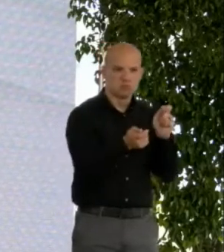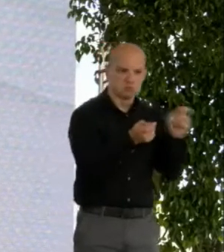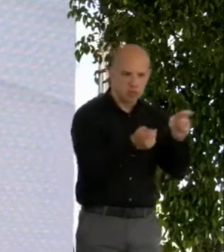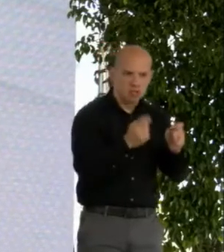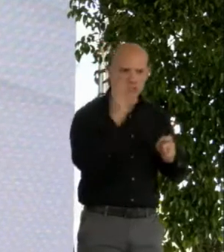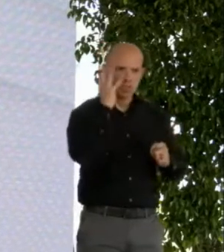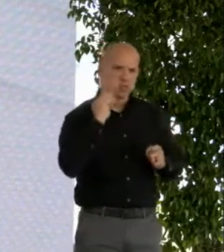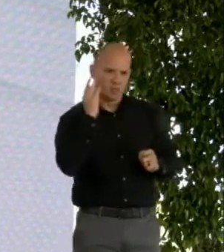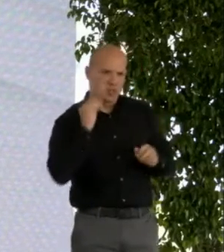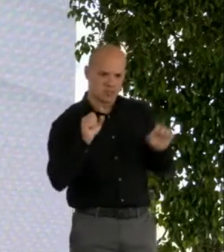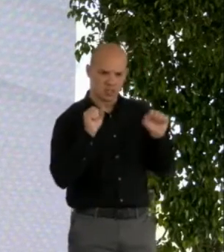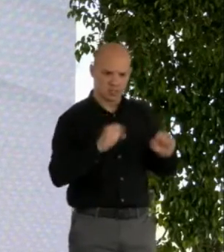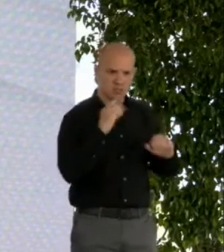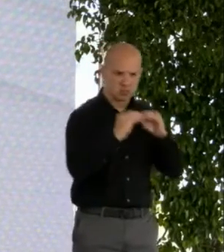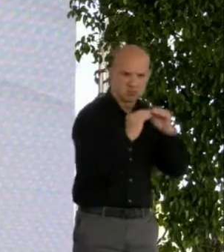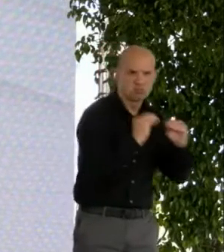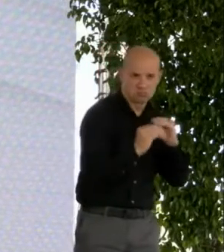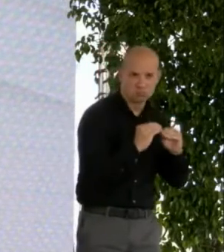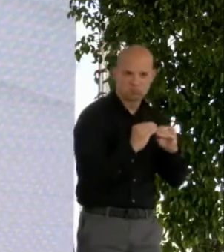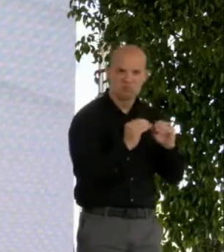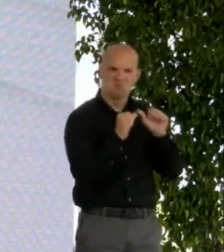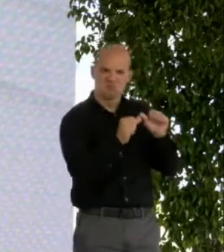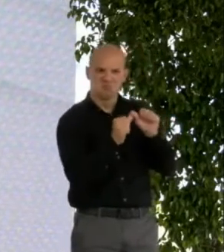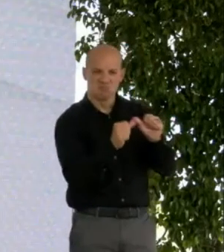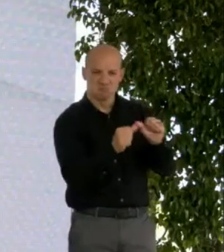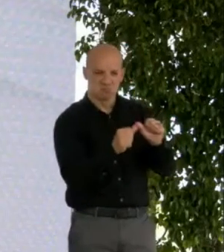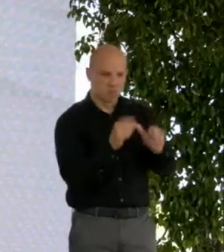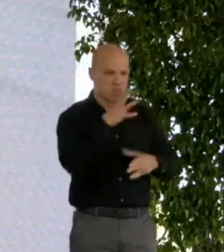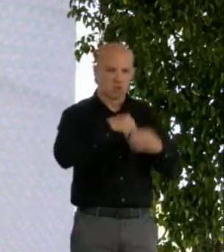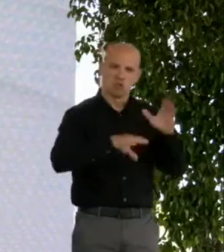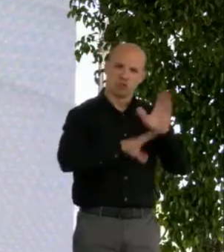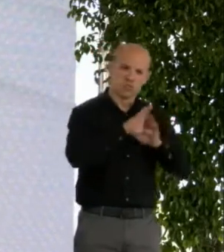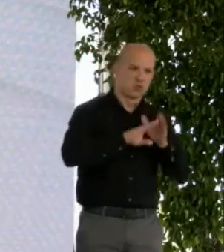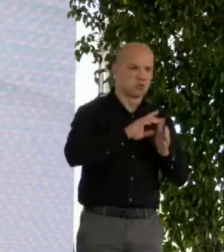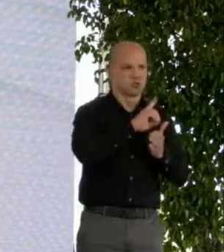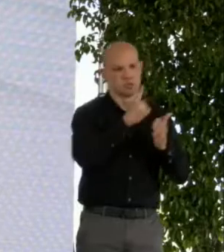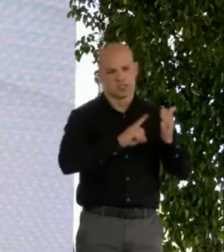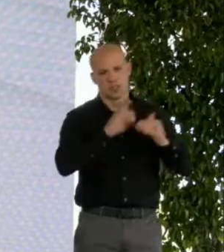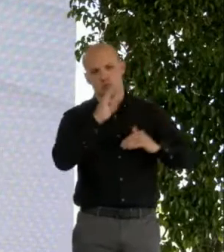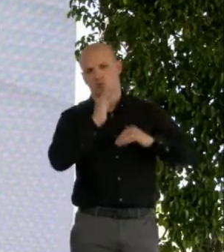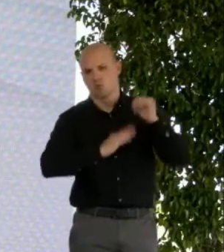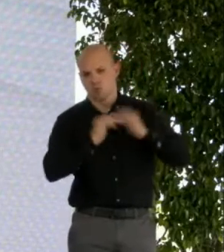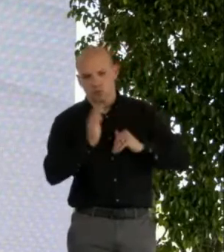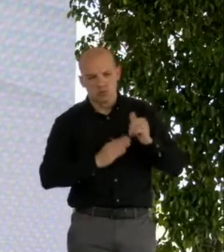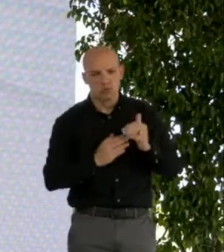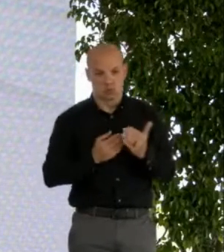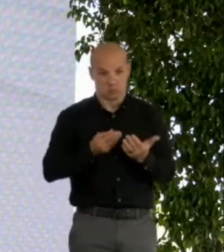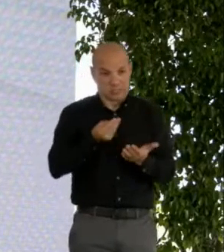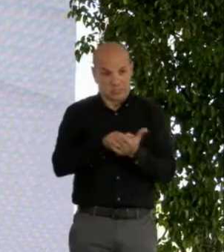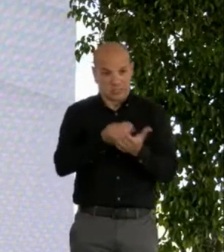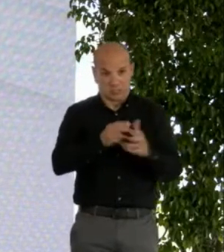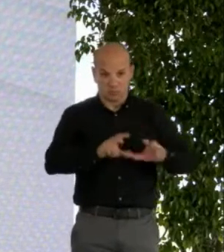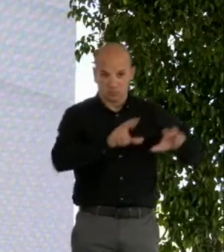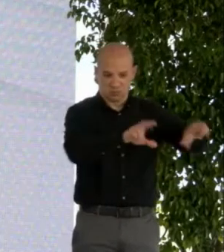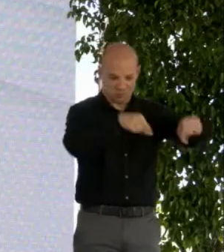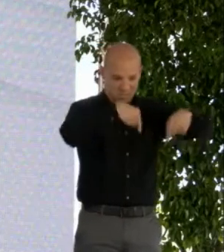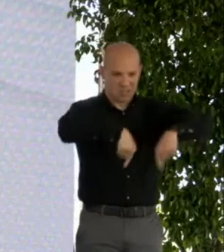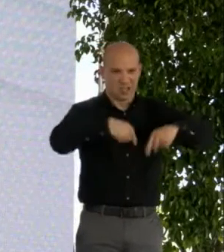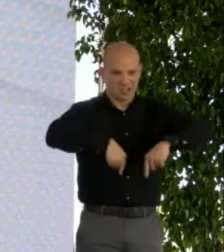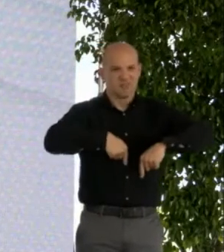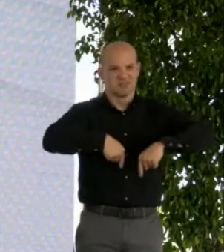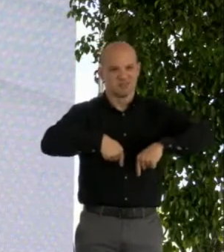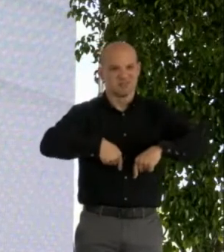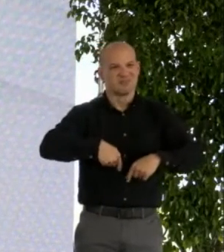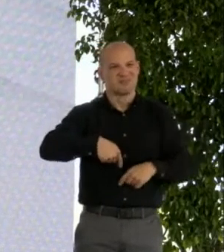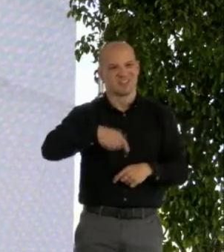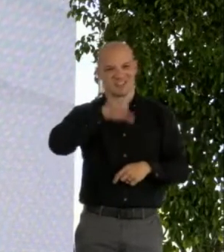para realizar la obra, incluyendo su desarrollo, diseño, construcción y financiamiento aquí mismo en el puerto de San